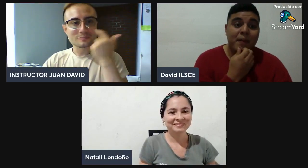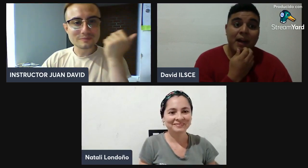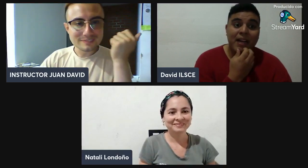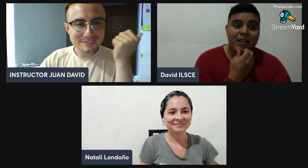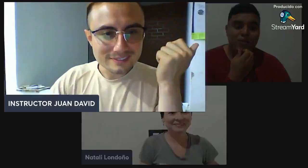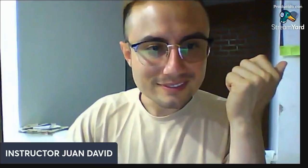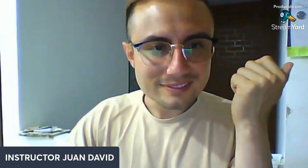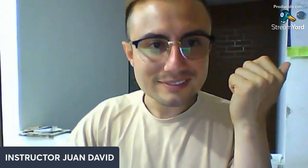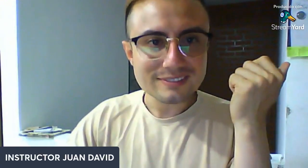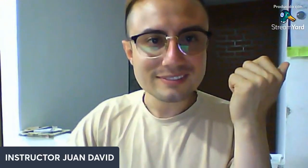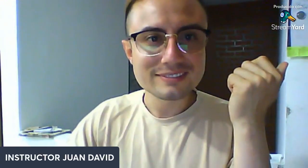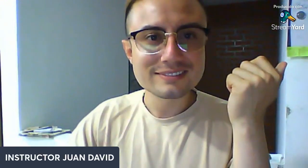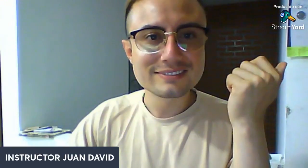Vale, súper chévere.